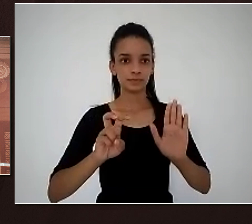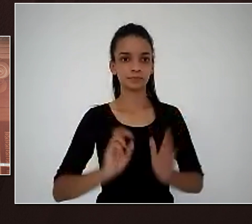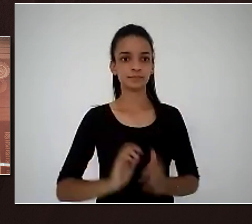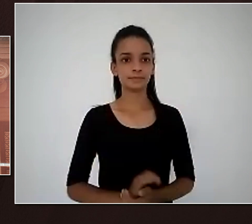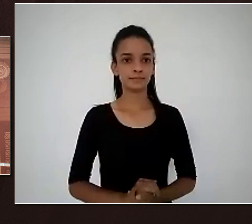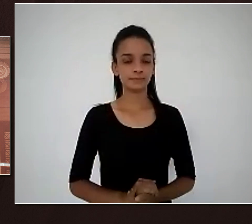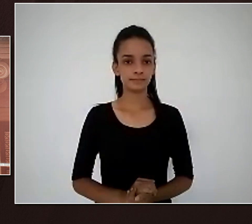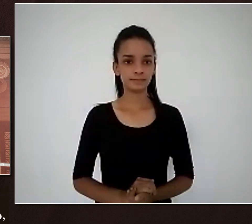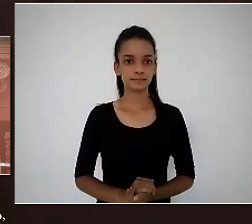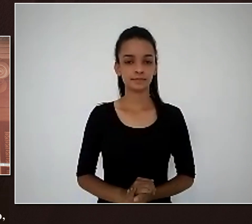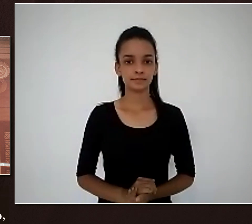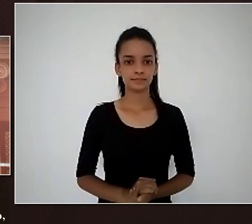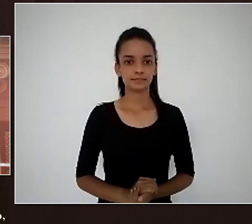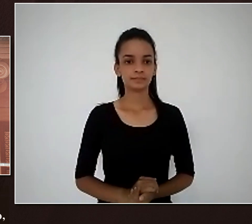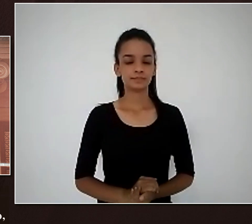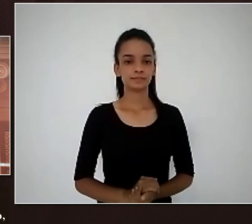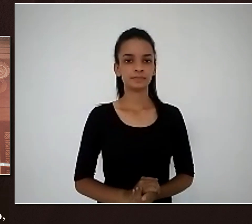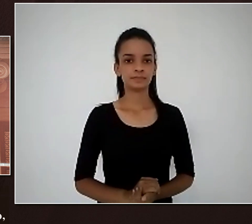Por esta causa